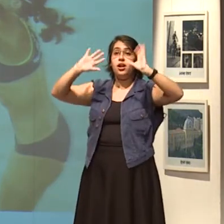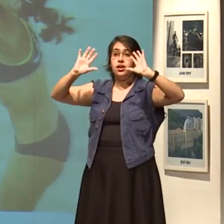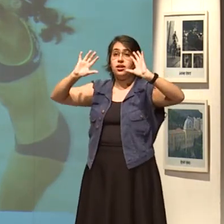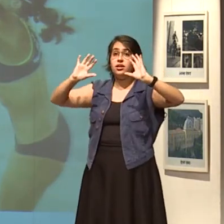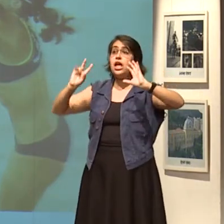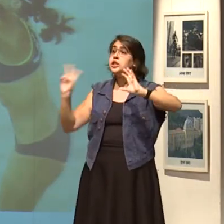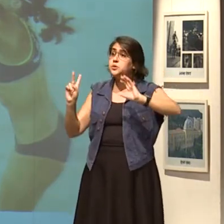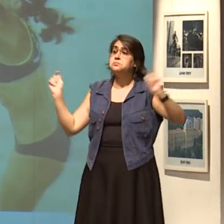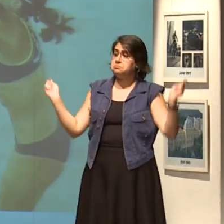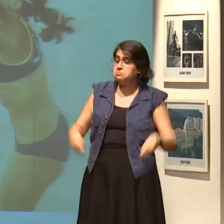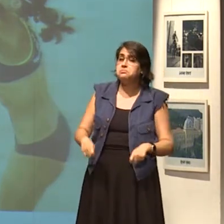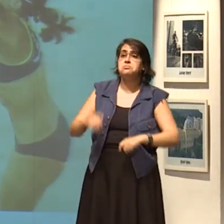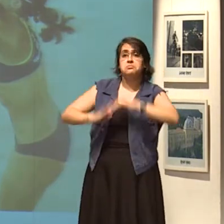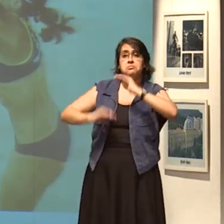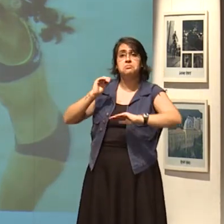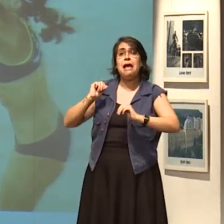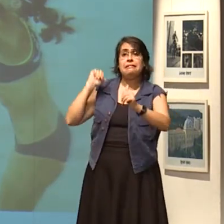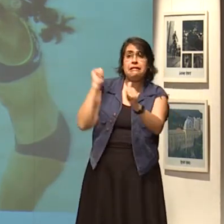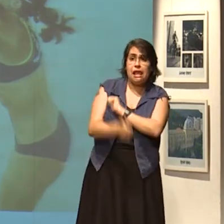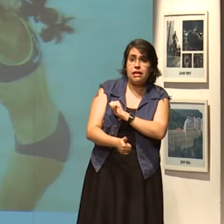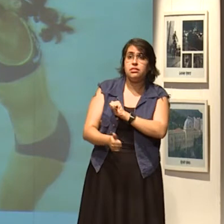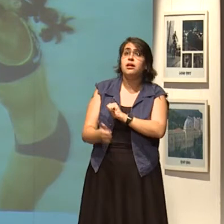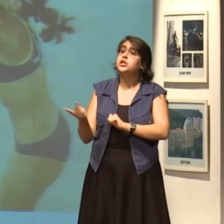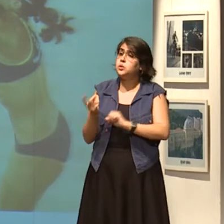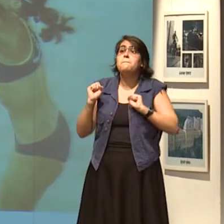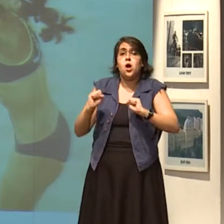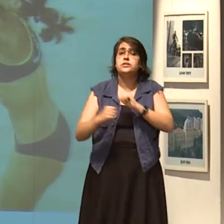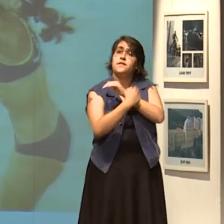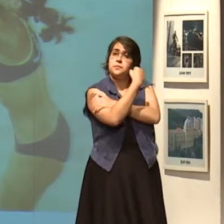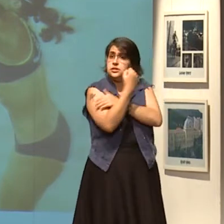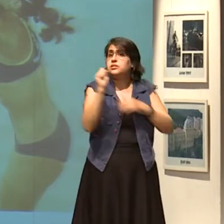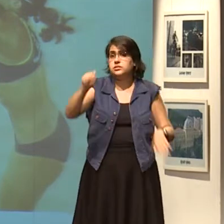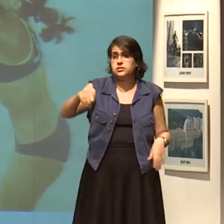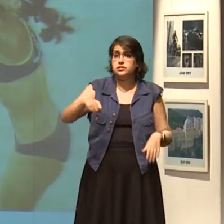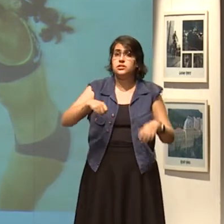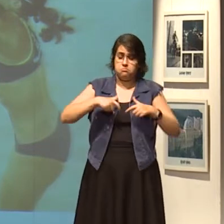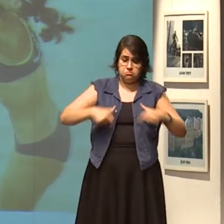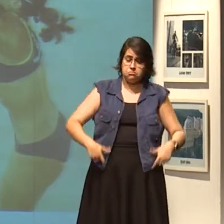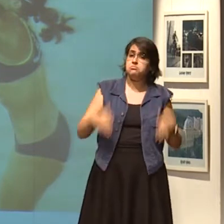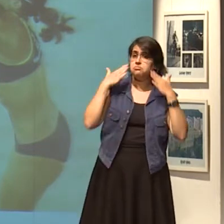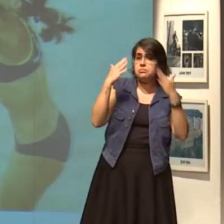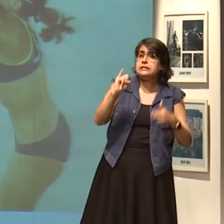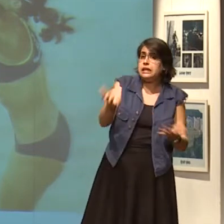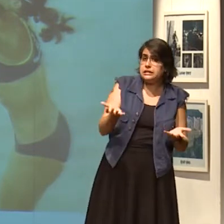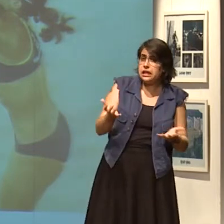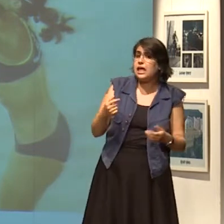Essas duas jogadoras de vôlei, as duas podem ser atletas e as duas podem ser feministas, sim. Uma